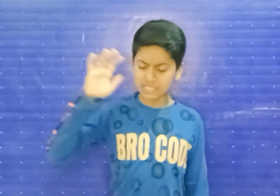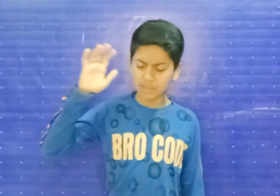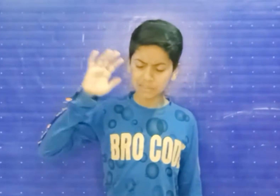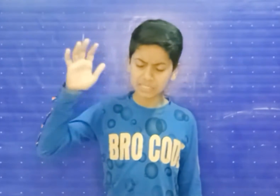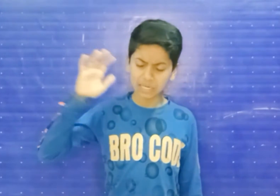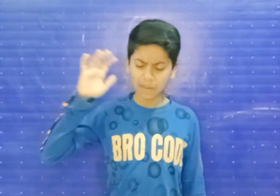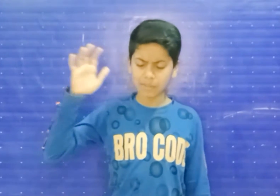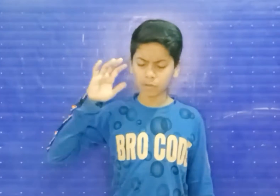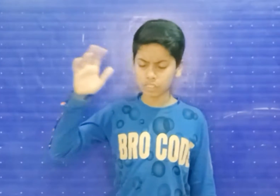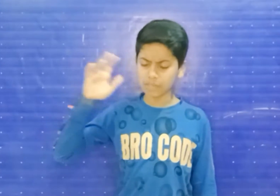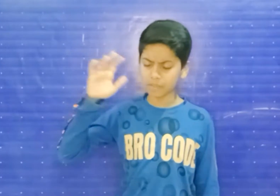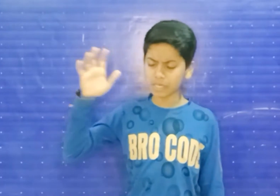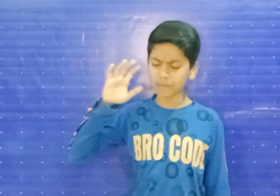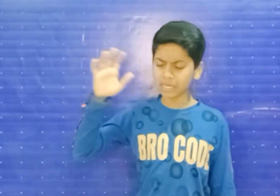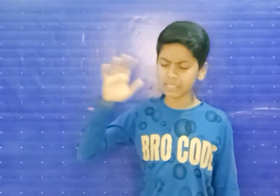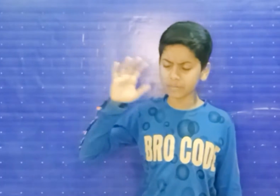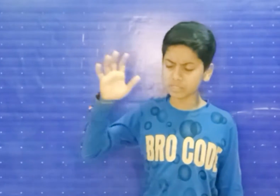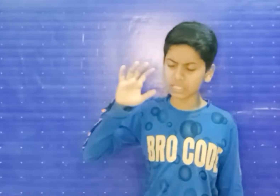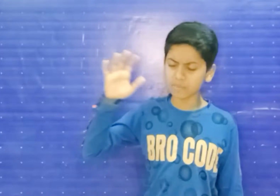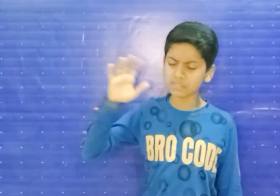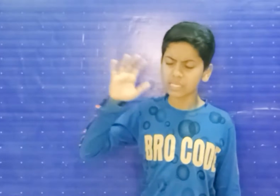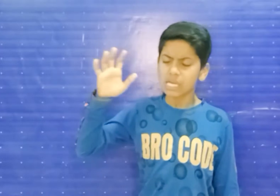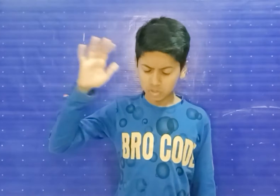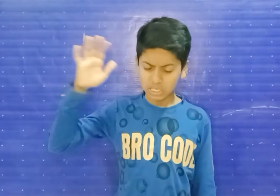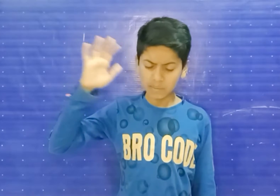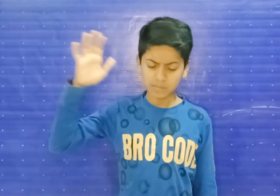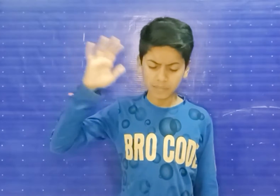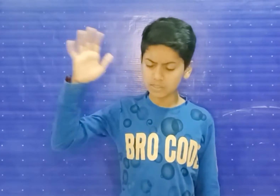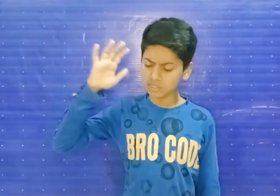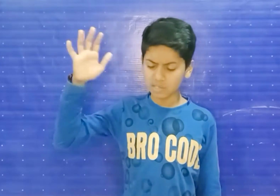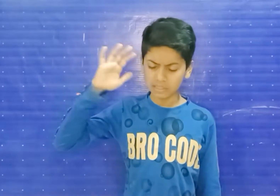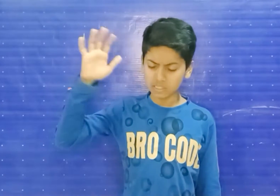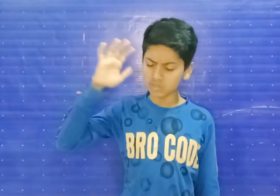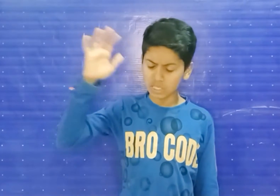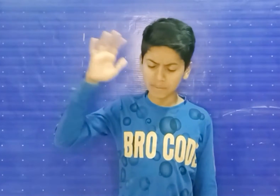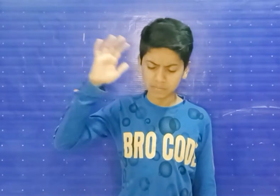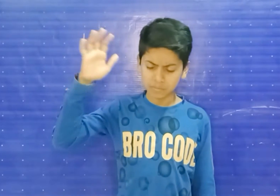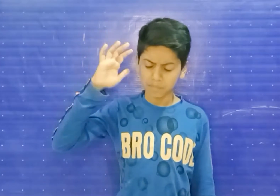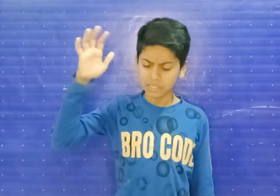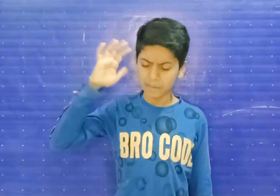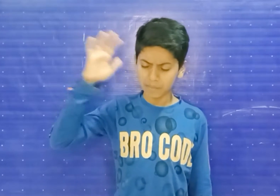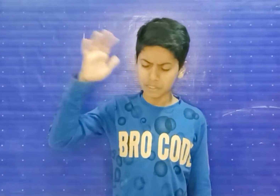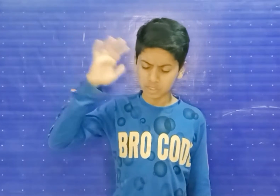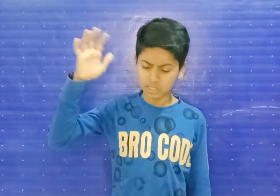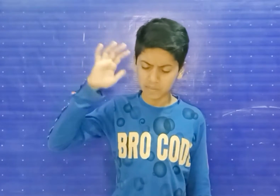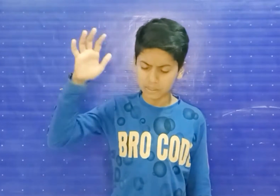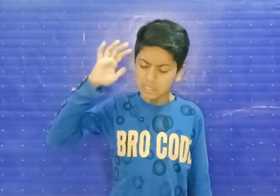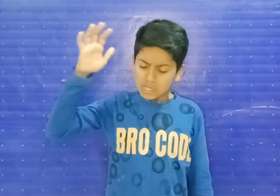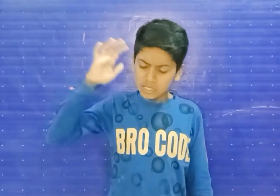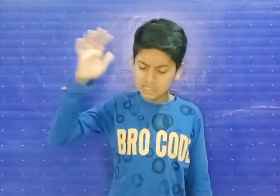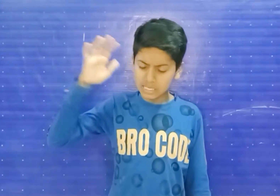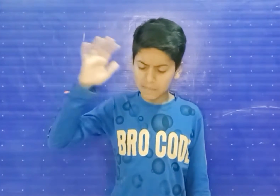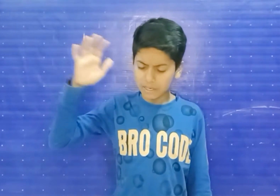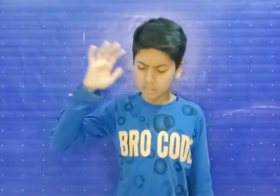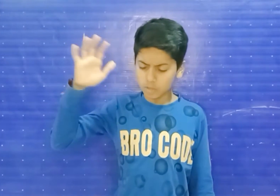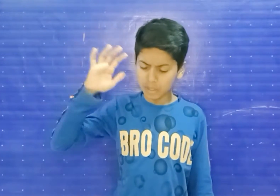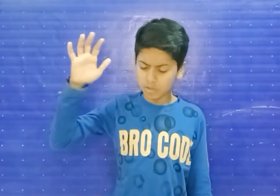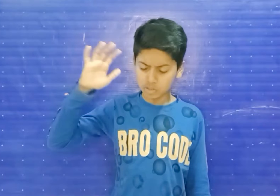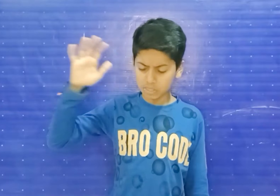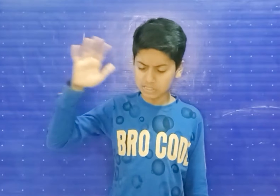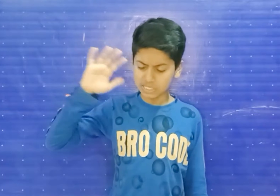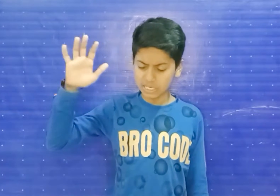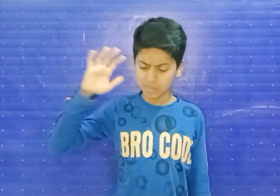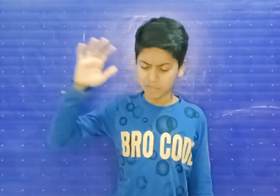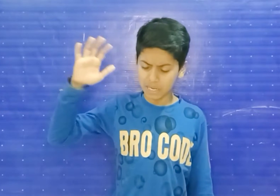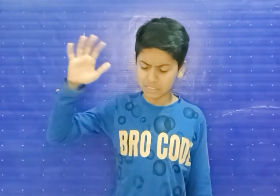धन्यवाद जिक्र पर सलाला बरे बोश करे बटा का बकरा टेका बोश अगर बाजी और धन्यवाद परमेश्वर धन्यवाद यीशु धन्यवाद पिता परमेश्वर धन्यवाद। इन सारे प्रार्थना को